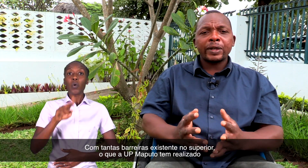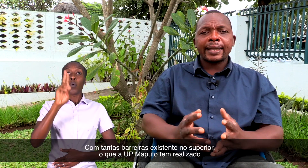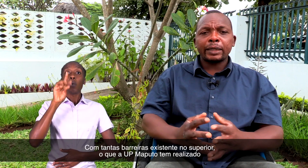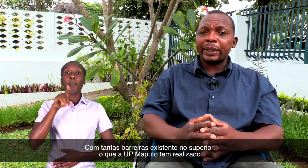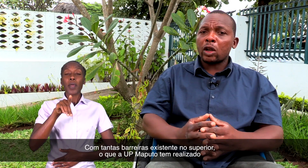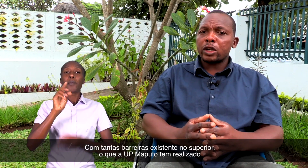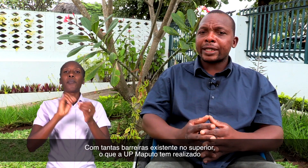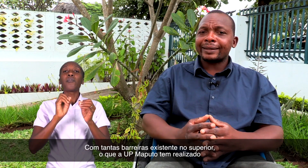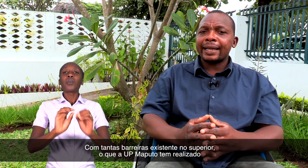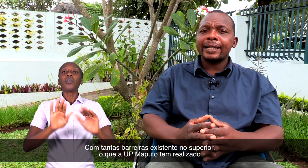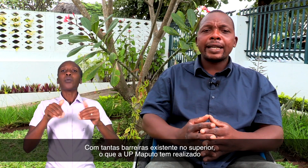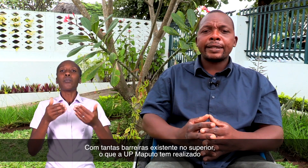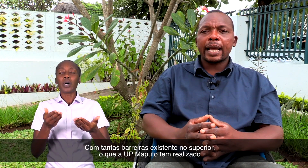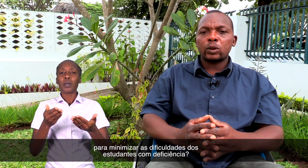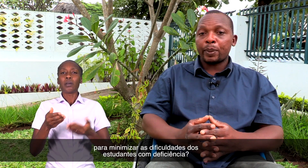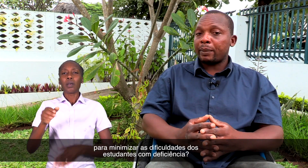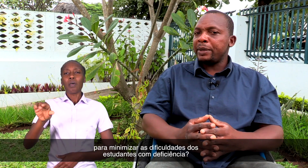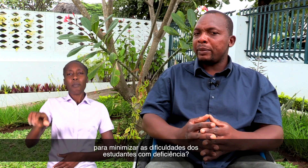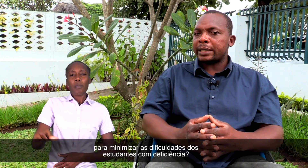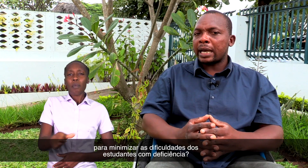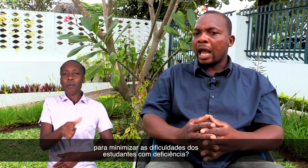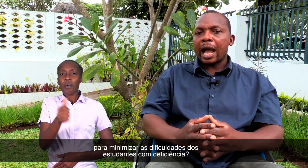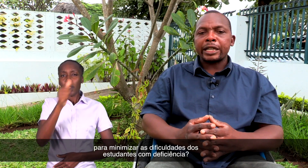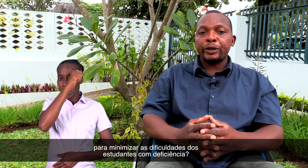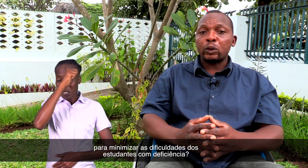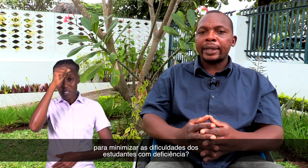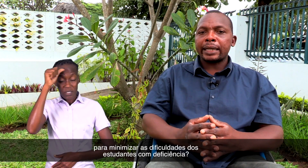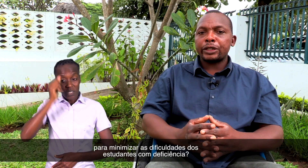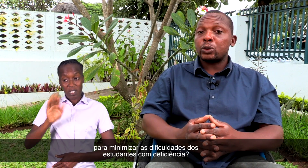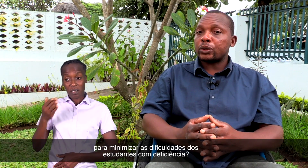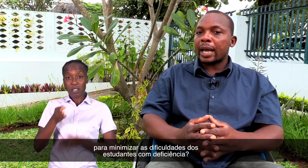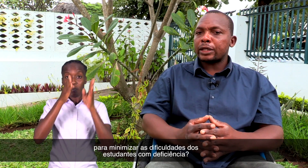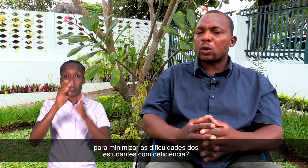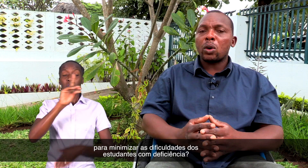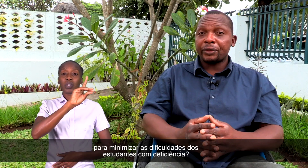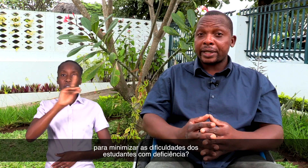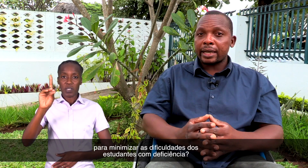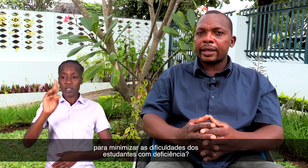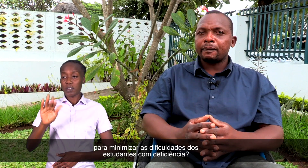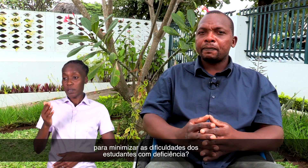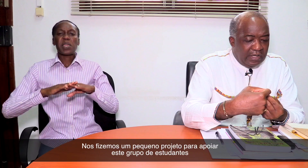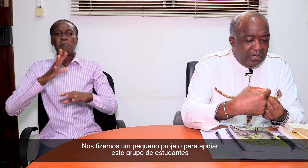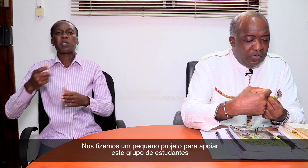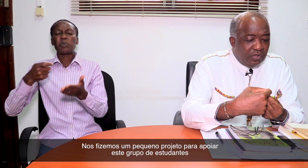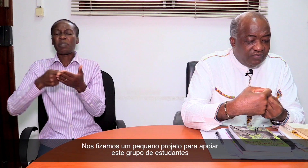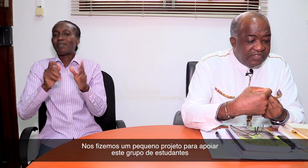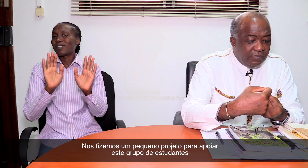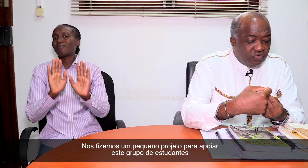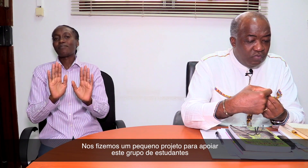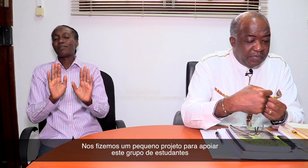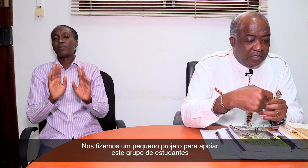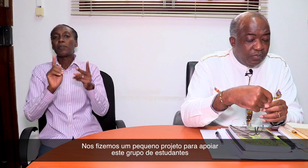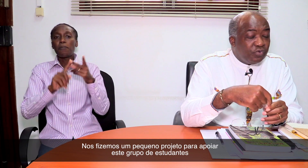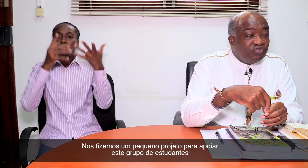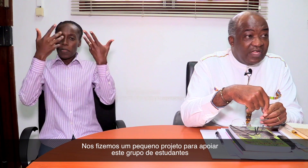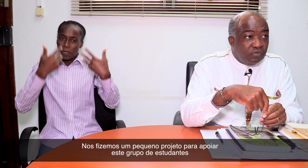a Universidade Pedagógica tem realizado para minimizar as dificuldades dos estudantes com deficiência? Nós fizemos